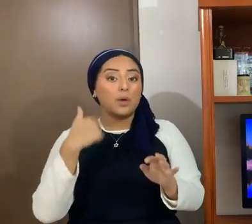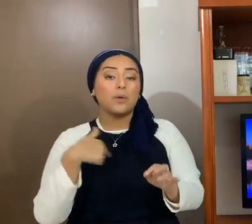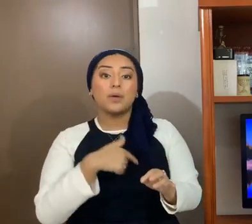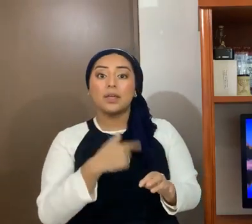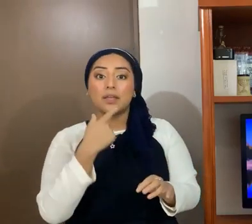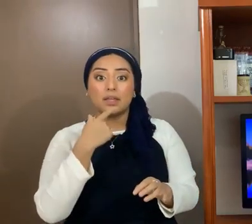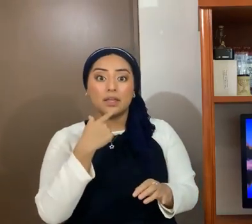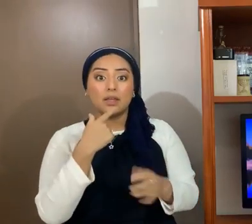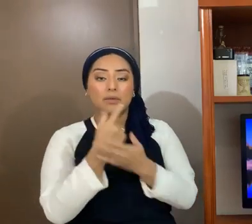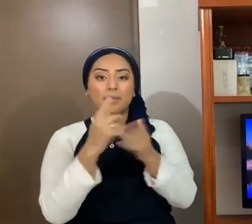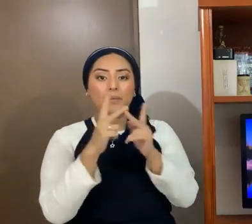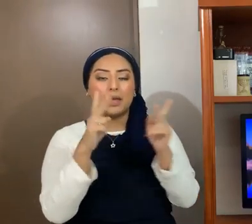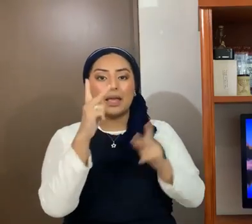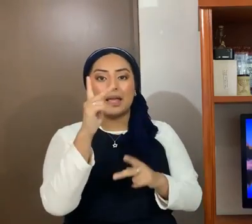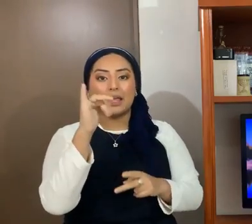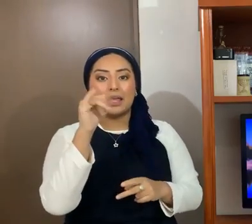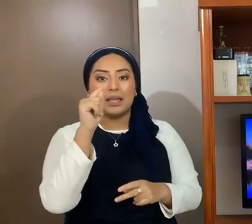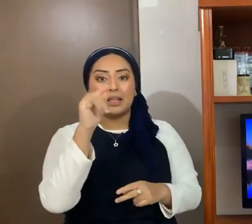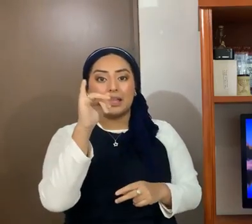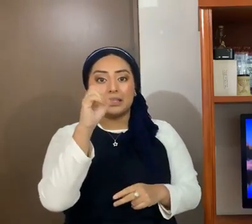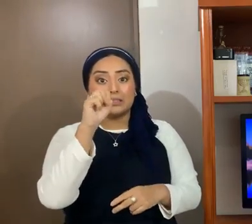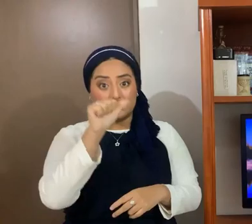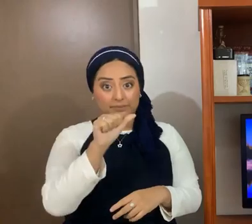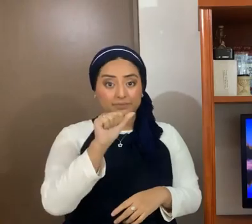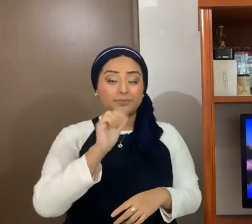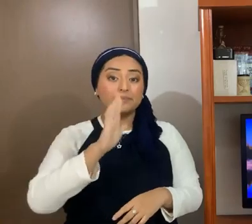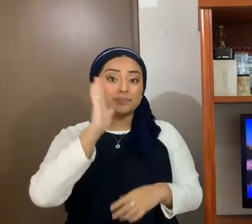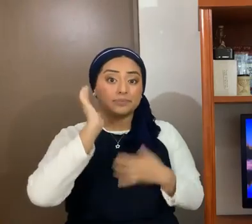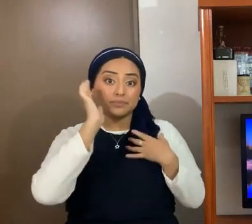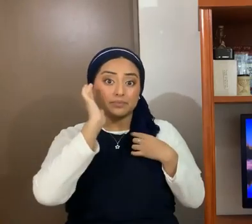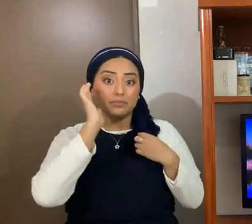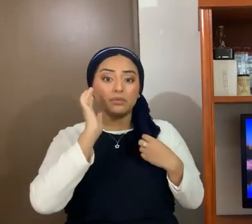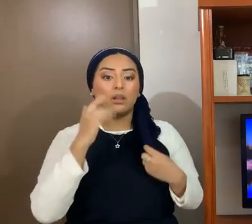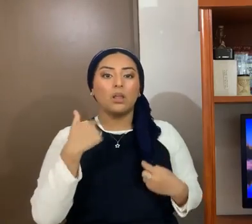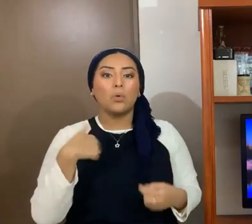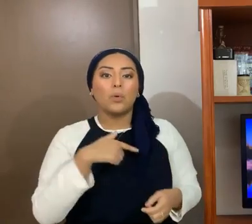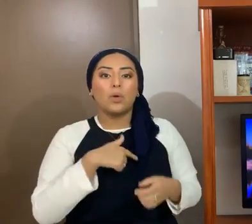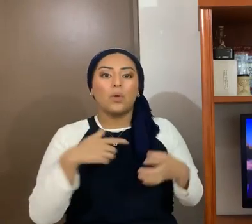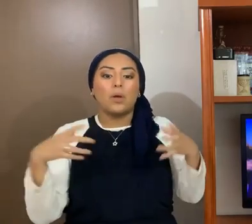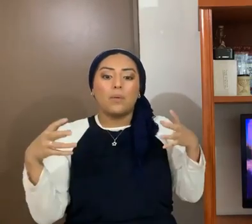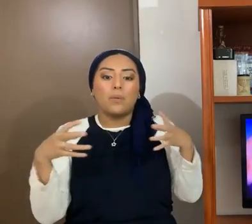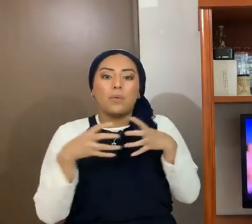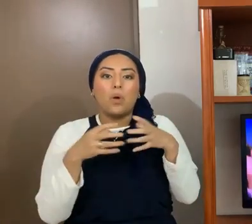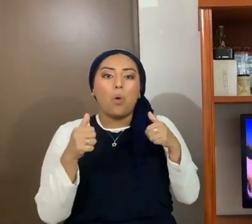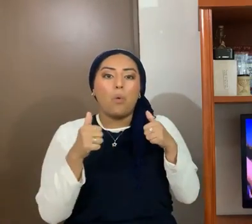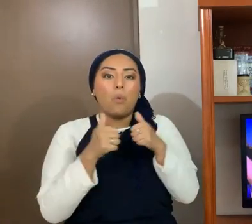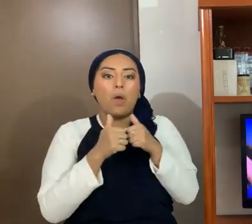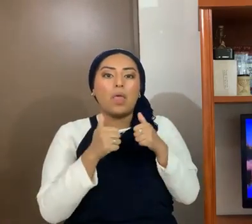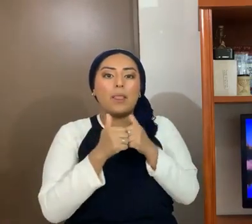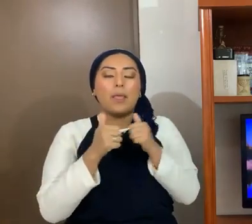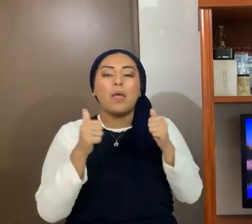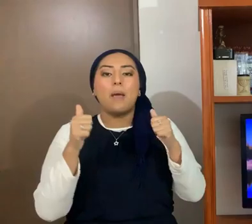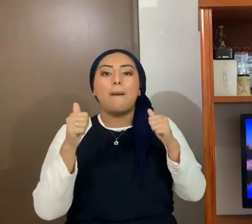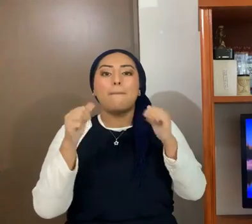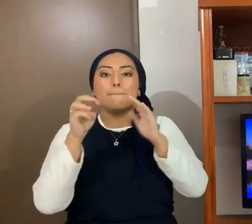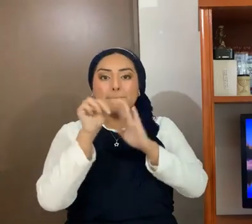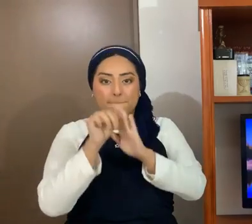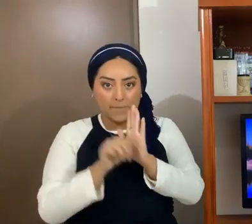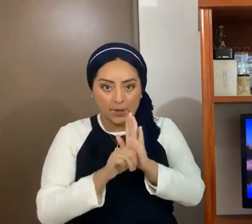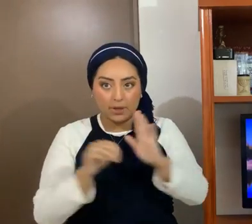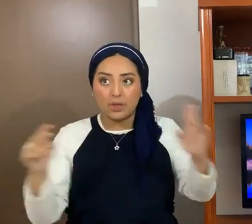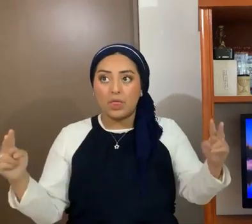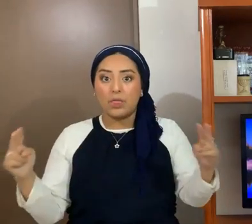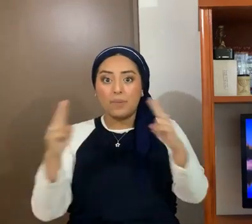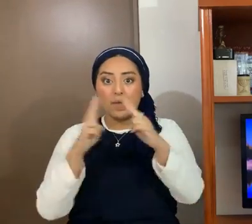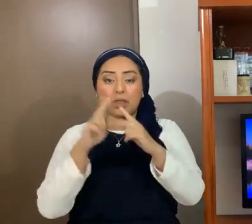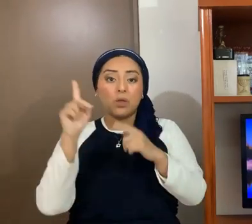por ejemplo, para Parashá Ki Tisa y las anteriores, que en ese momento estábamos junto con Moisés en el monte Sinaí,